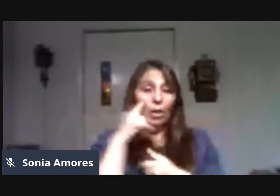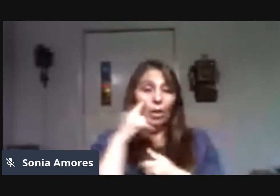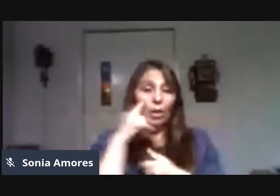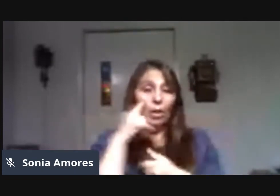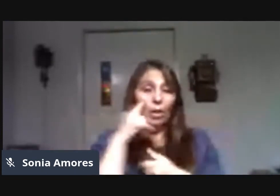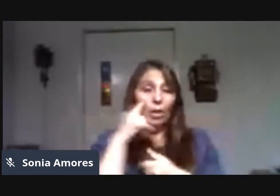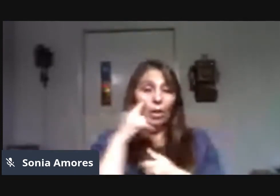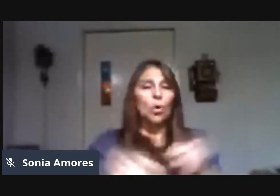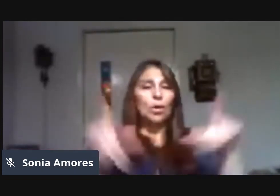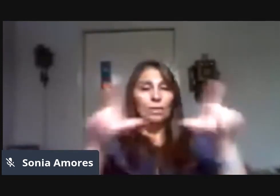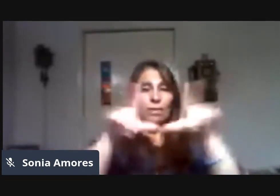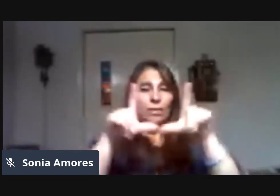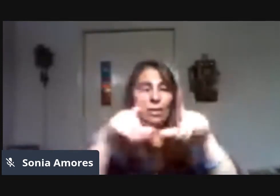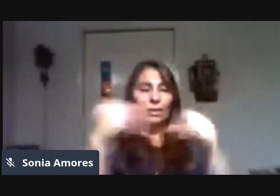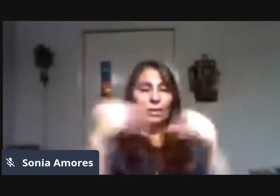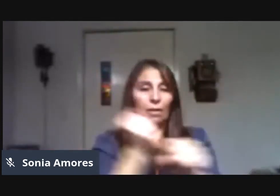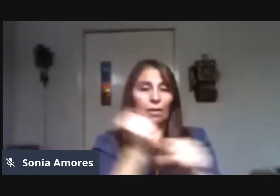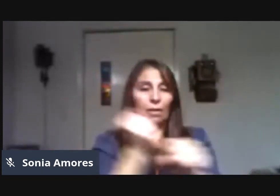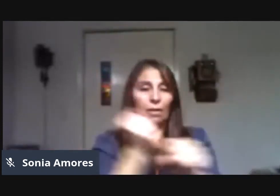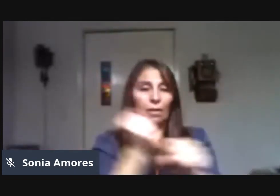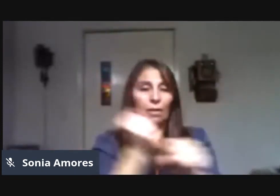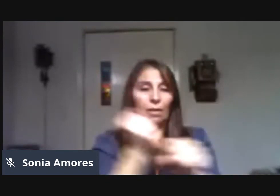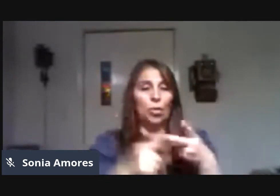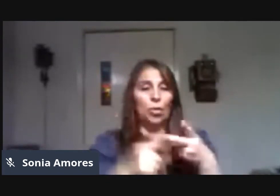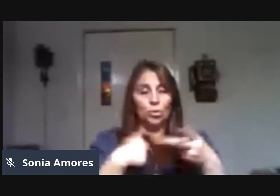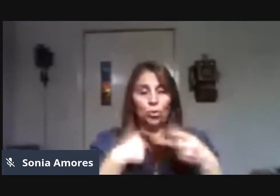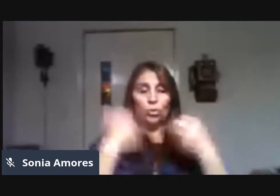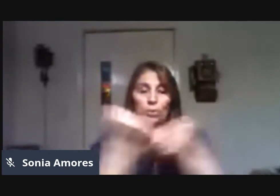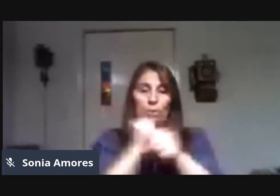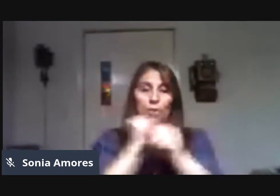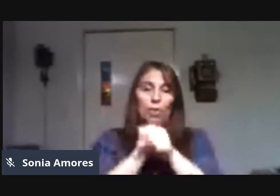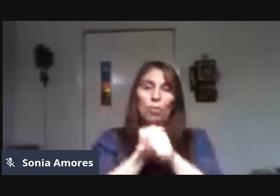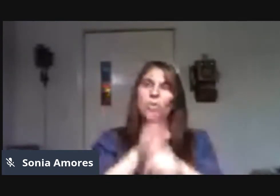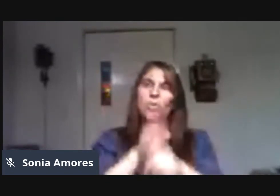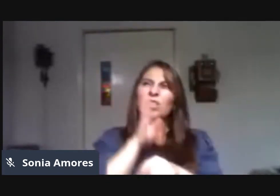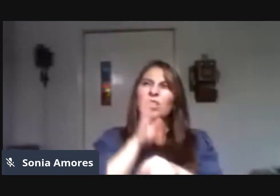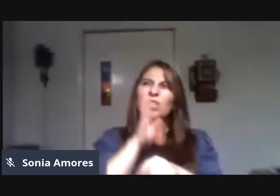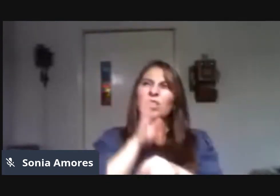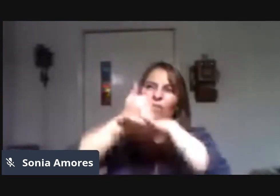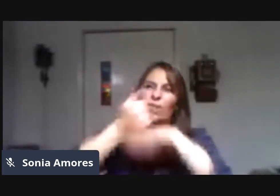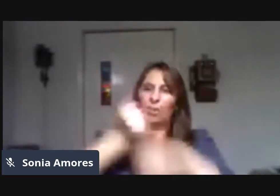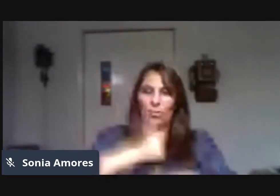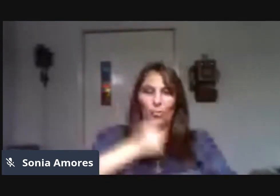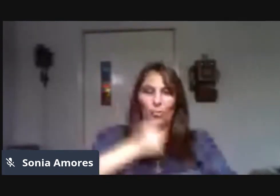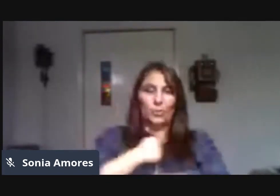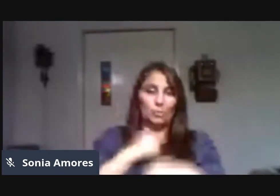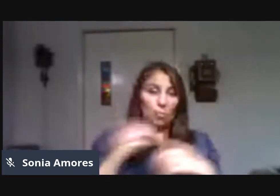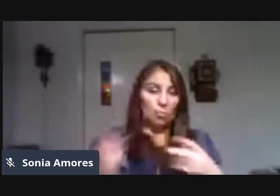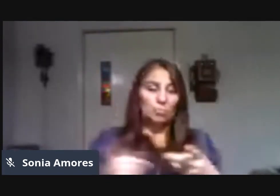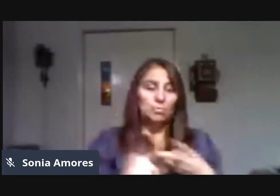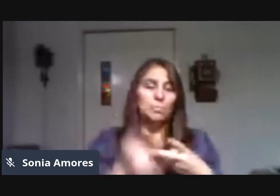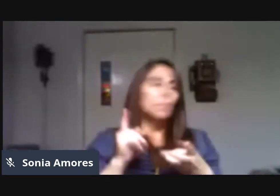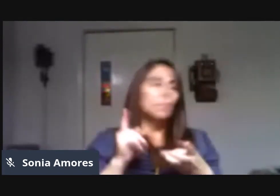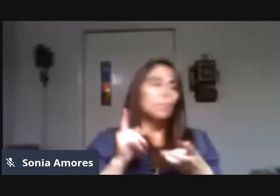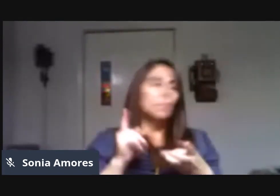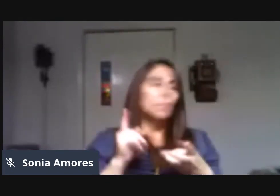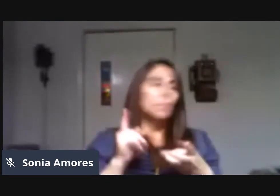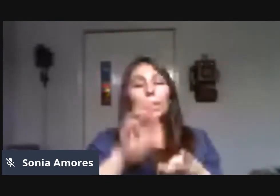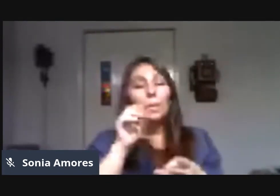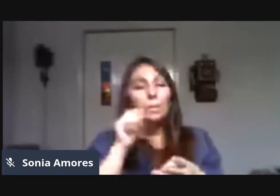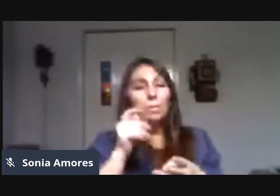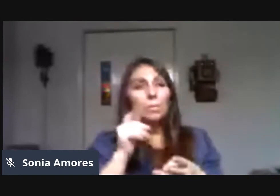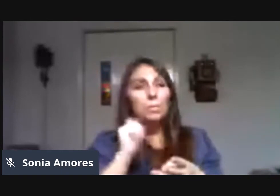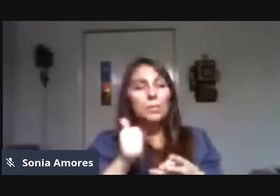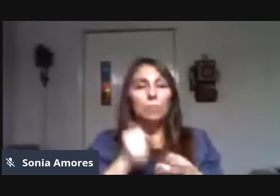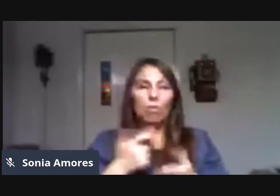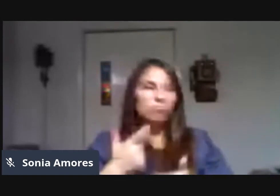propio empleado, de ser su propio empresario, desea usted un emprendedor para cambiar su vida, pues lo que